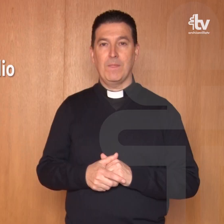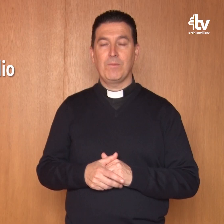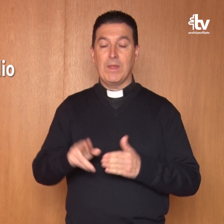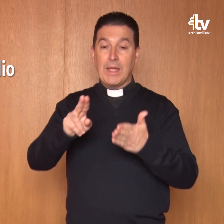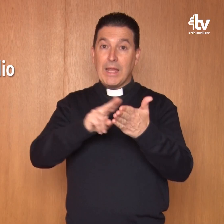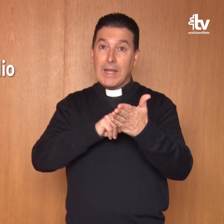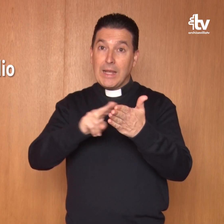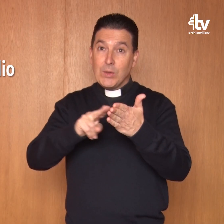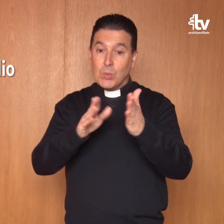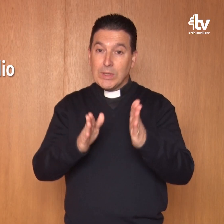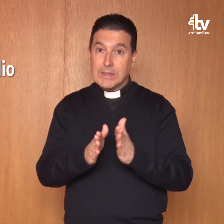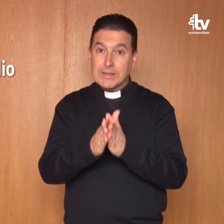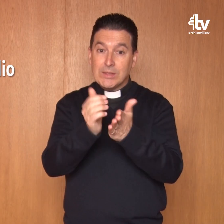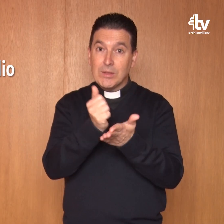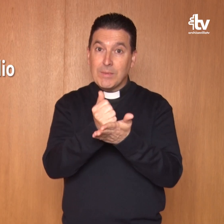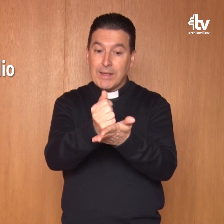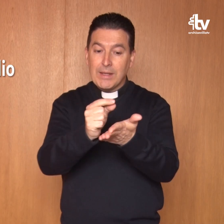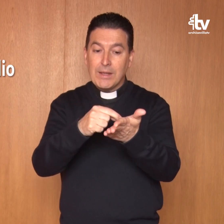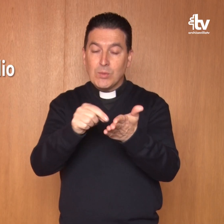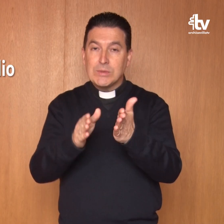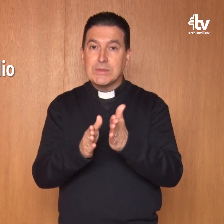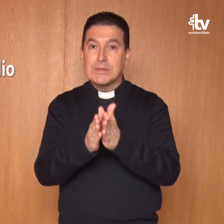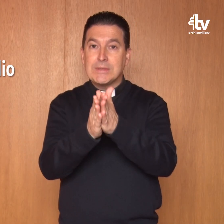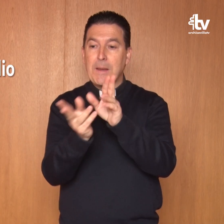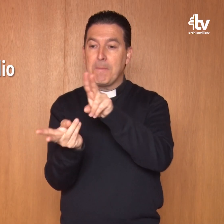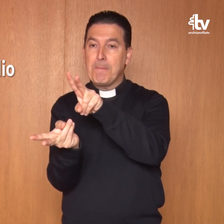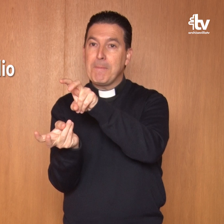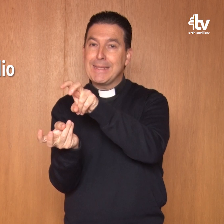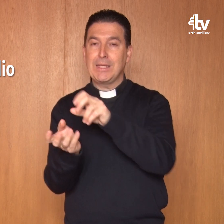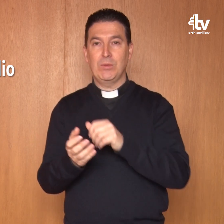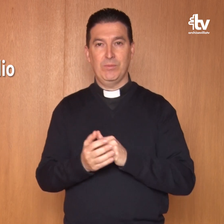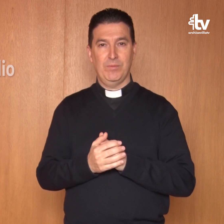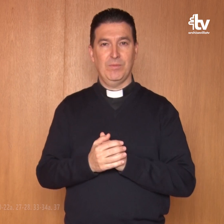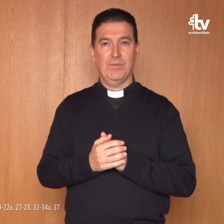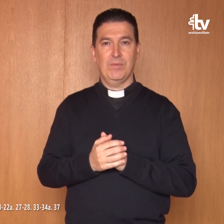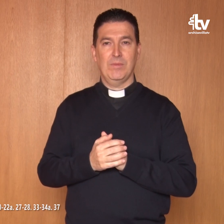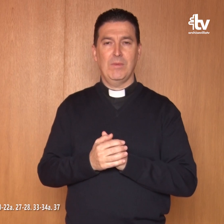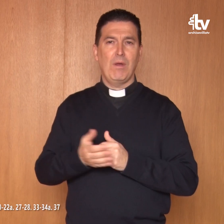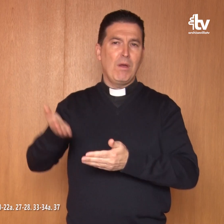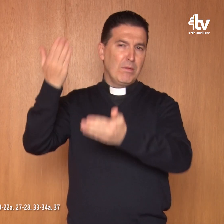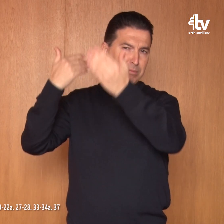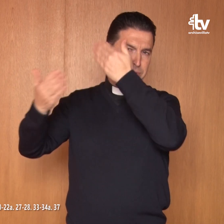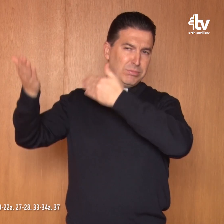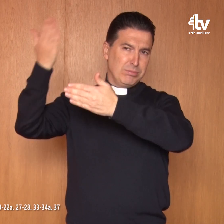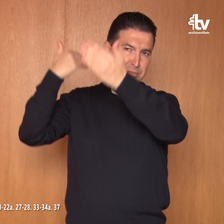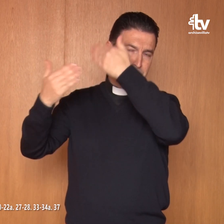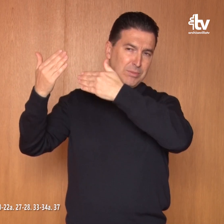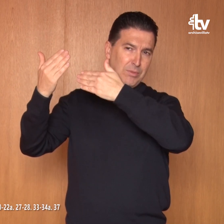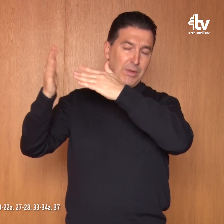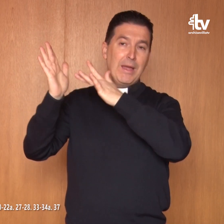Lectura del Santo Evangelio según San Mateo En aquel tiempo dijo